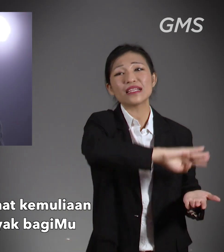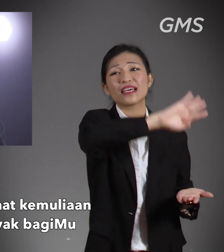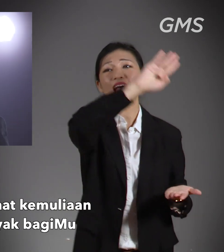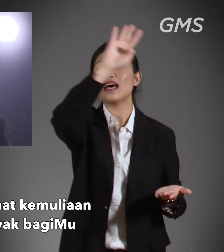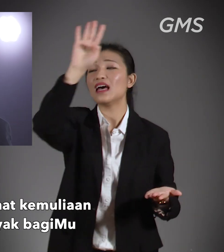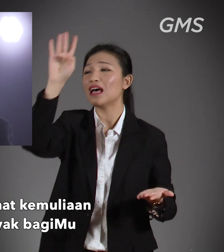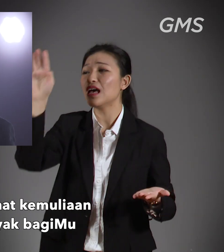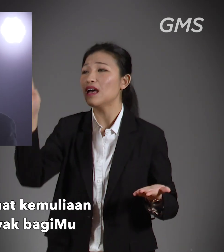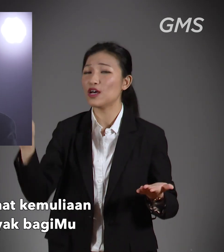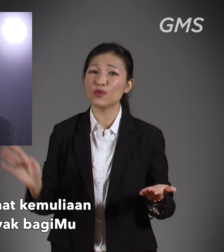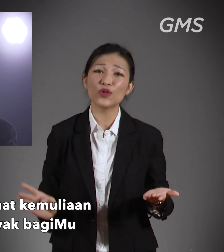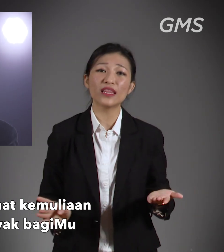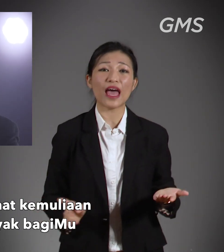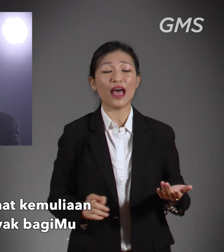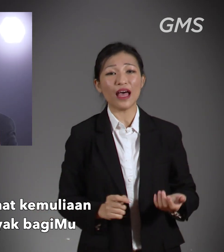hormat